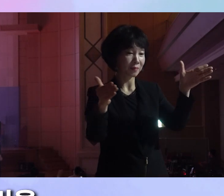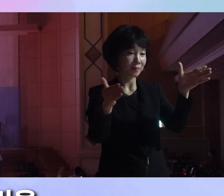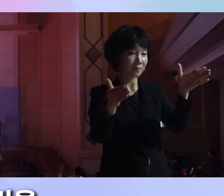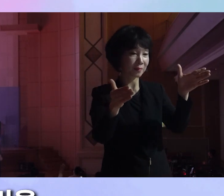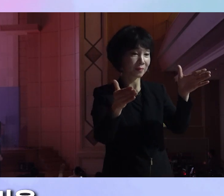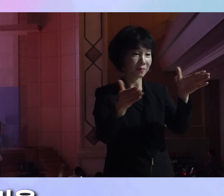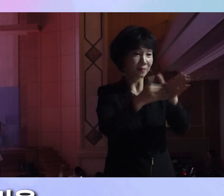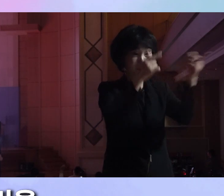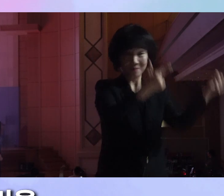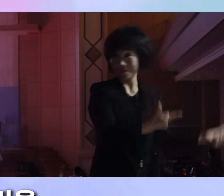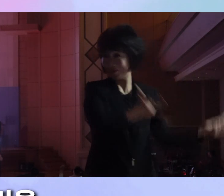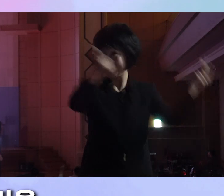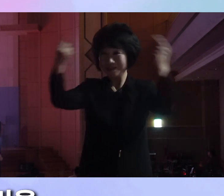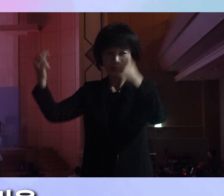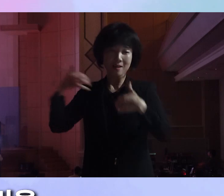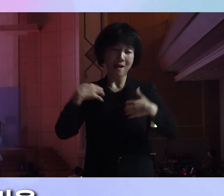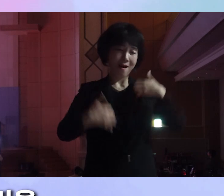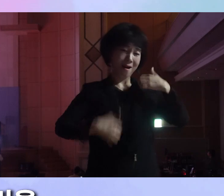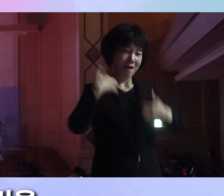살아나셨네. 다 같이